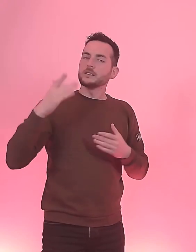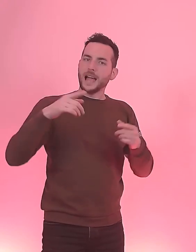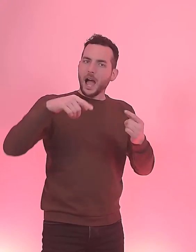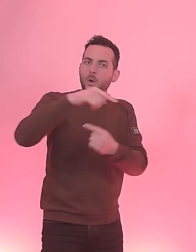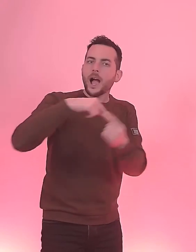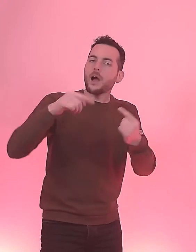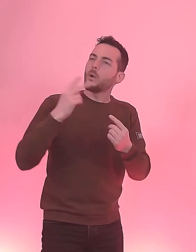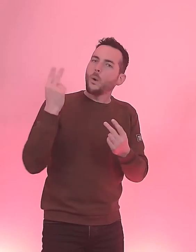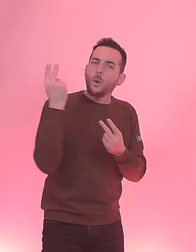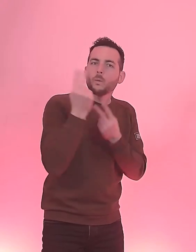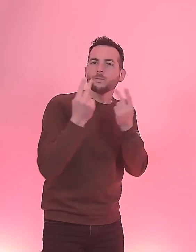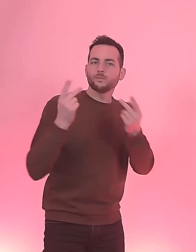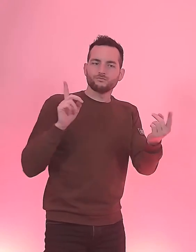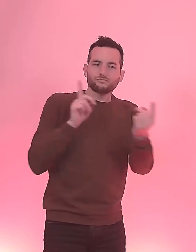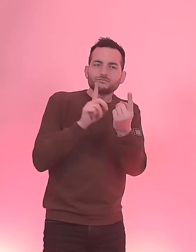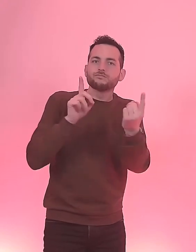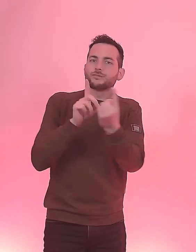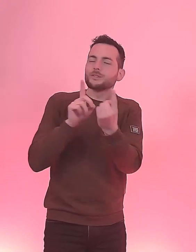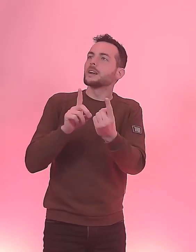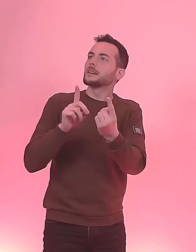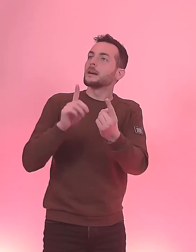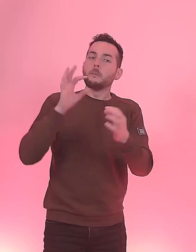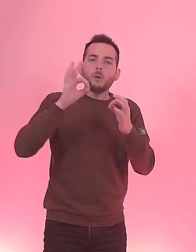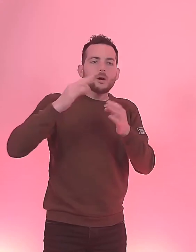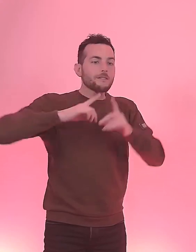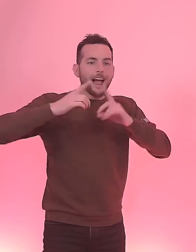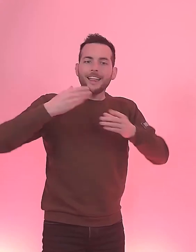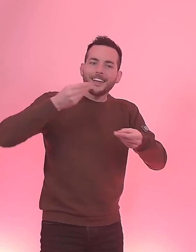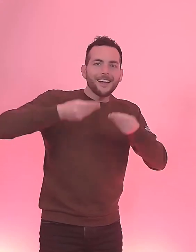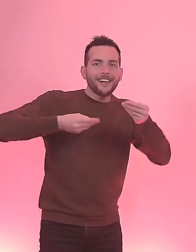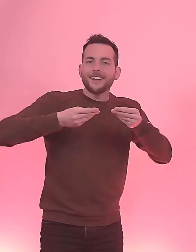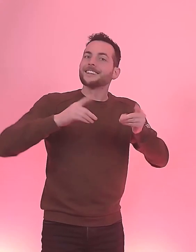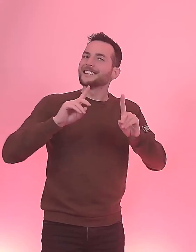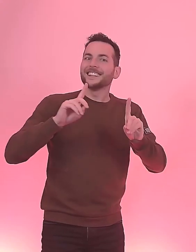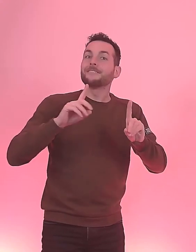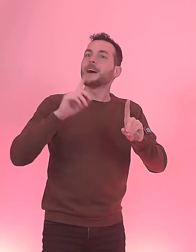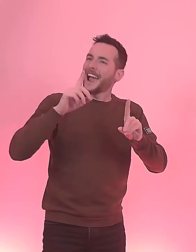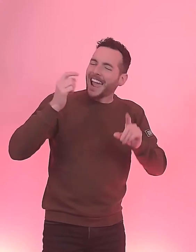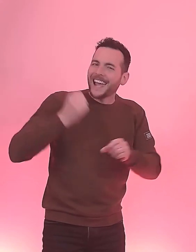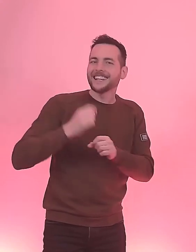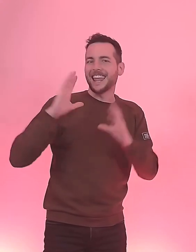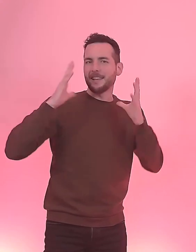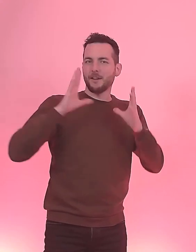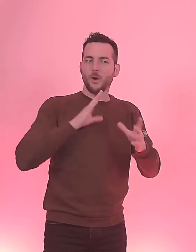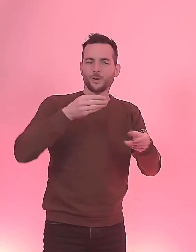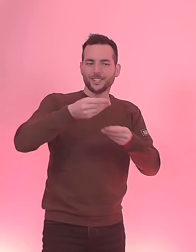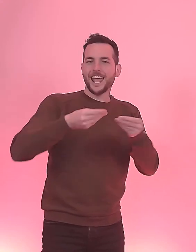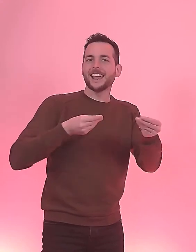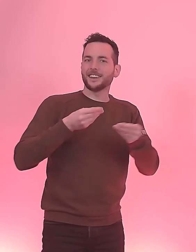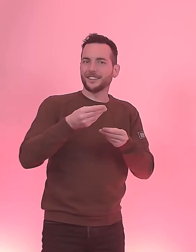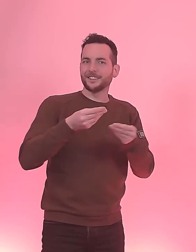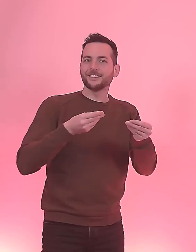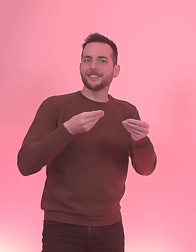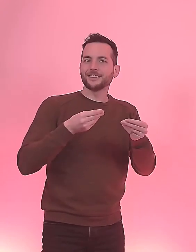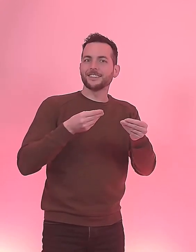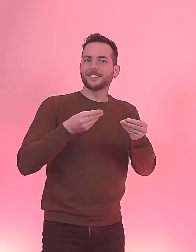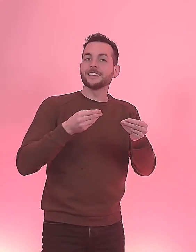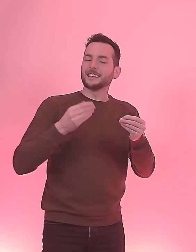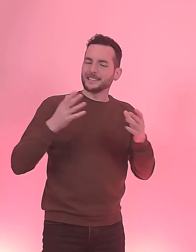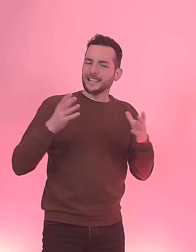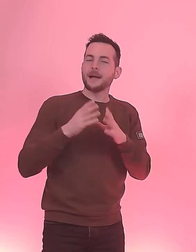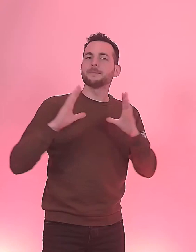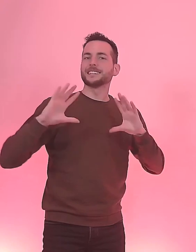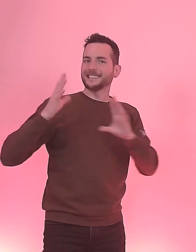niet alleen maar met mooie verhalen met een echte leven dat ook aan mogen leren te zingen in de storm